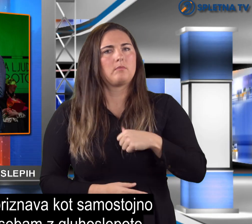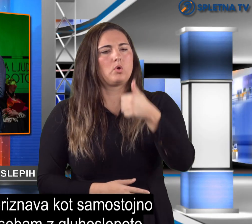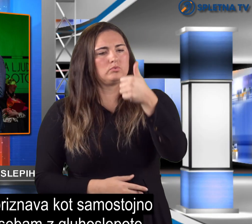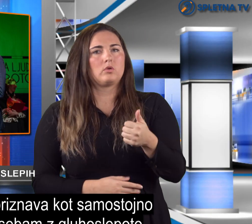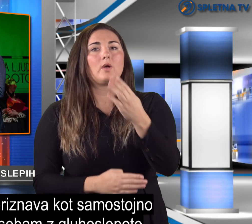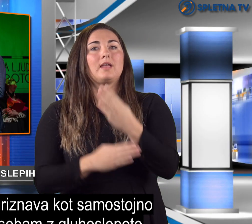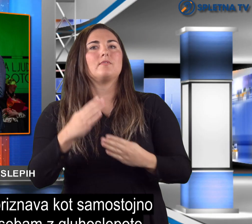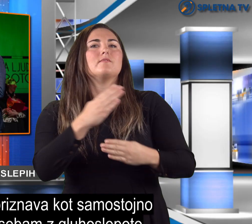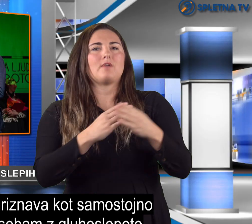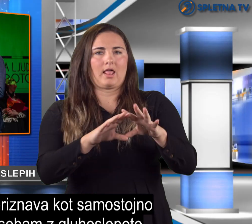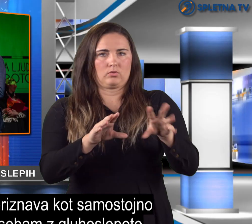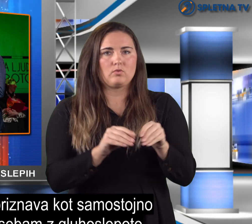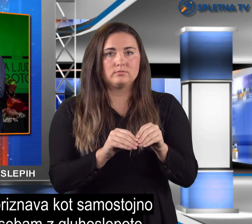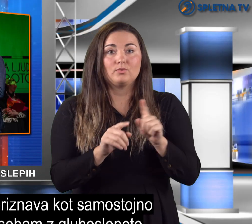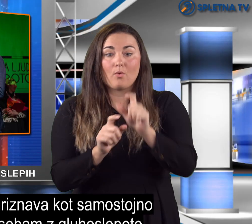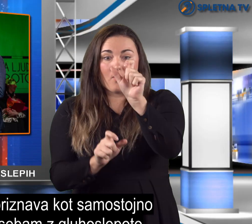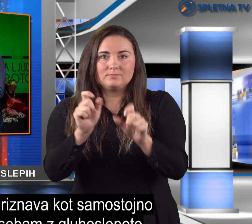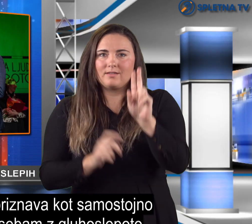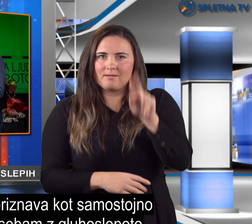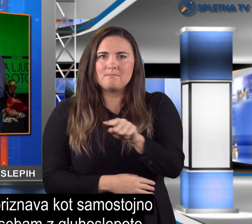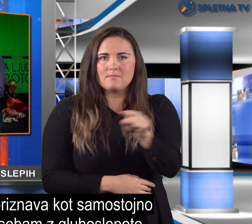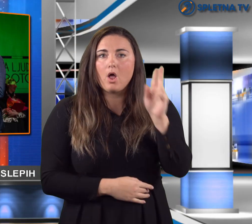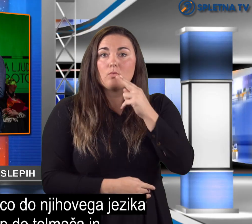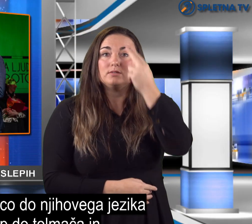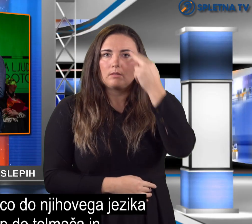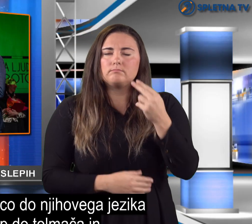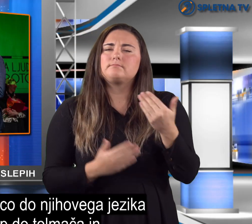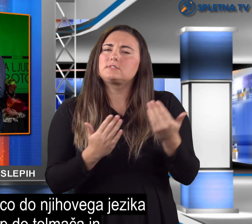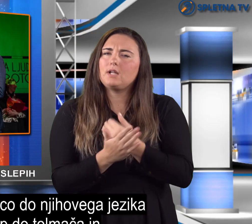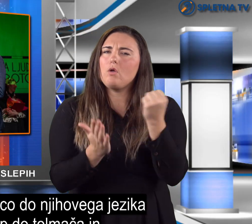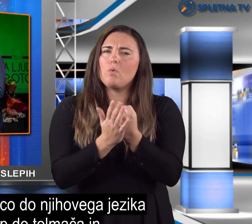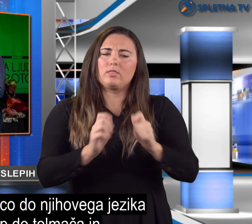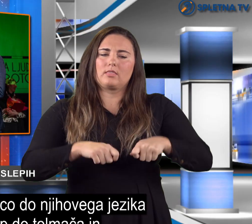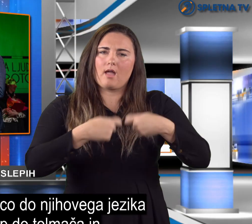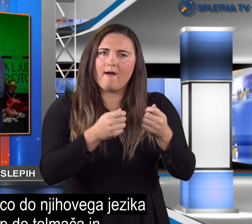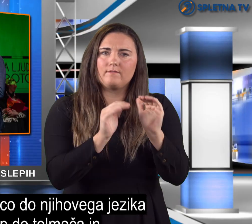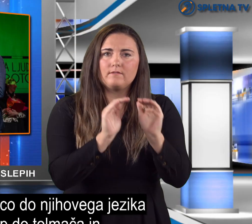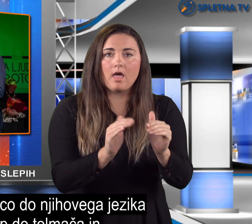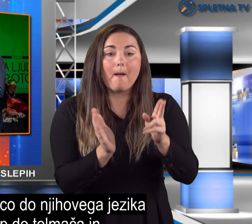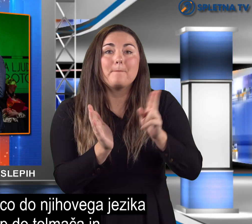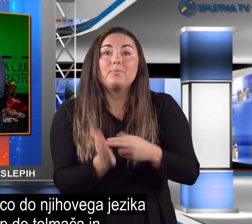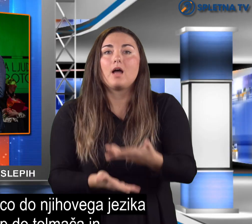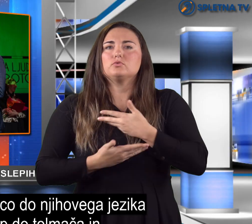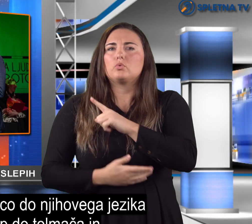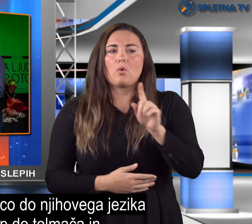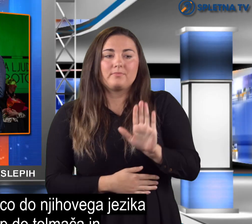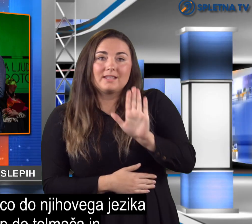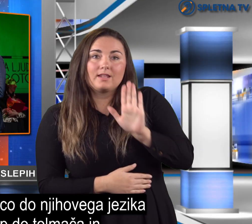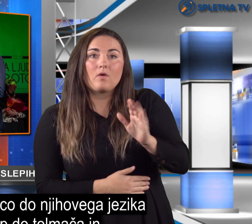samostojno invalidnost in osebam z gluhoslepoto zagotavlja pravico do njihovega jezika ter dostop do